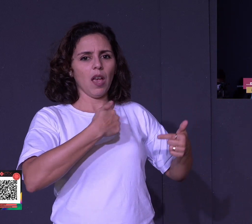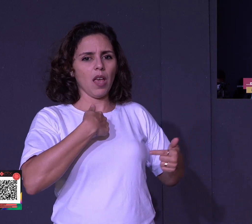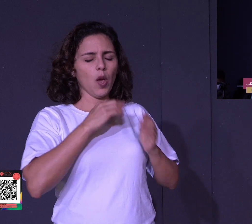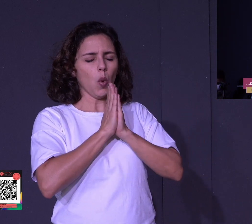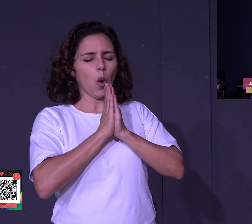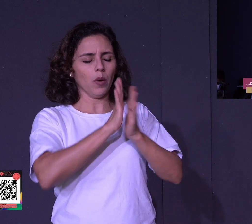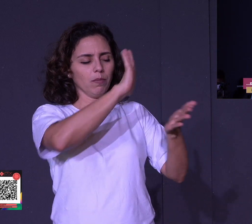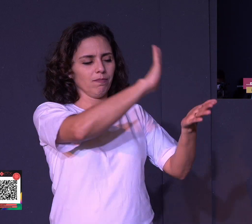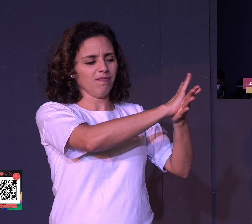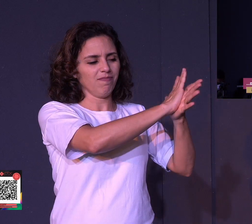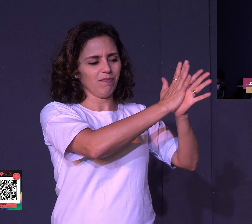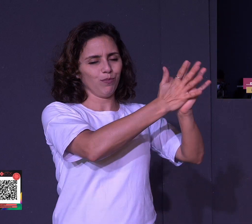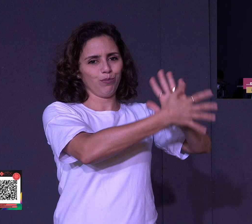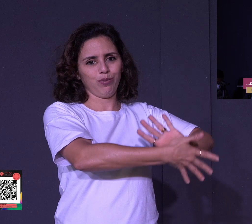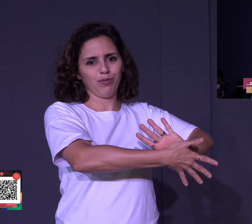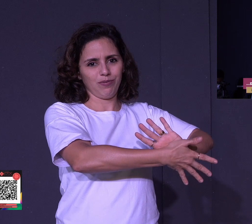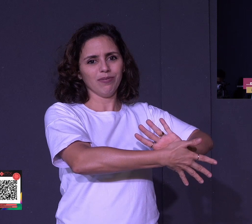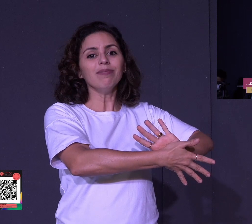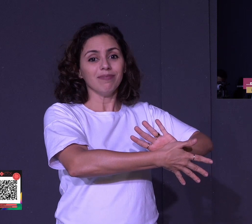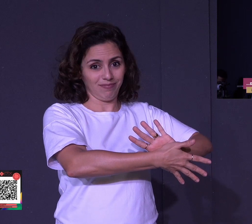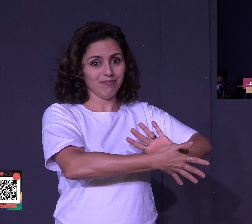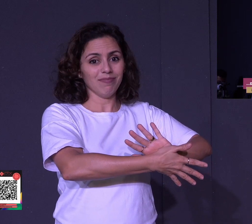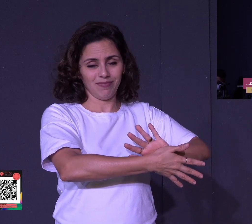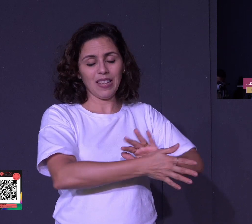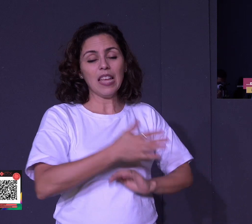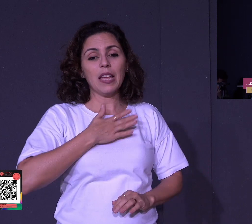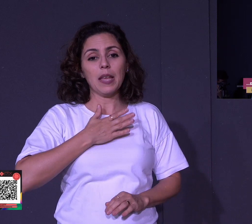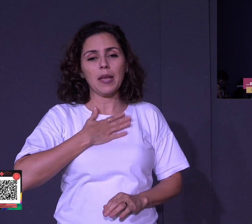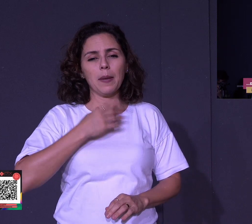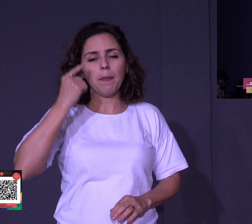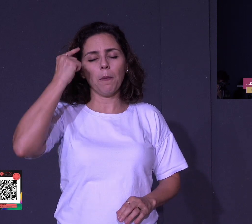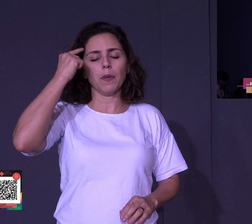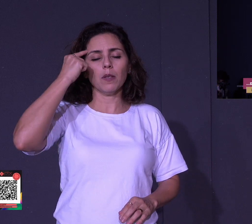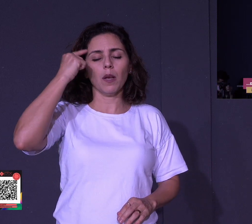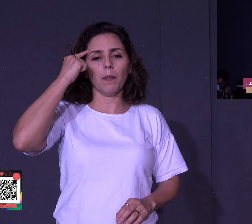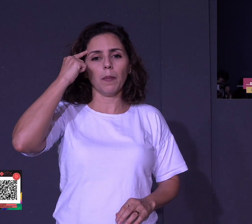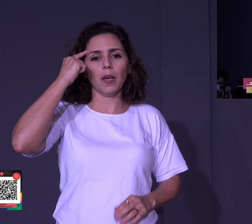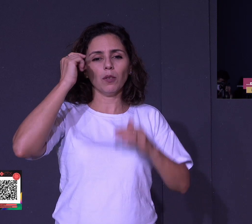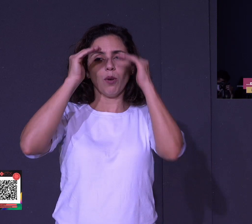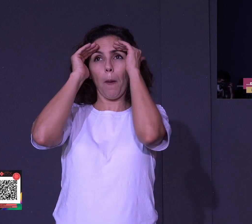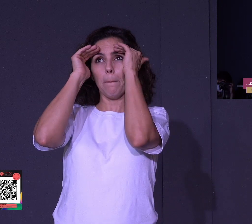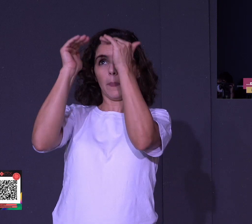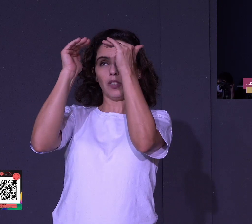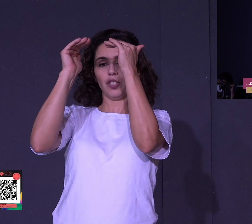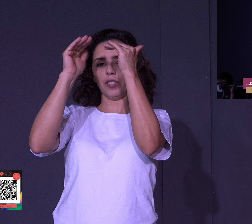Deus e levar cativo todo pensamento para torná-lo obediente